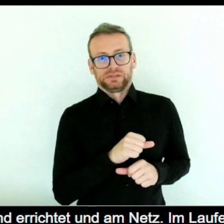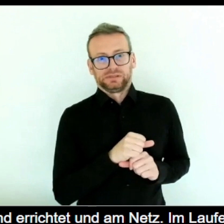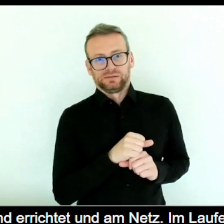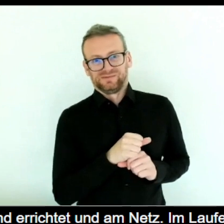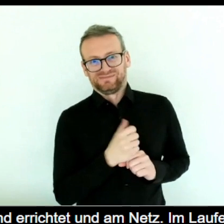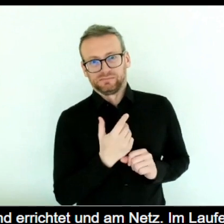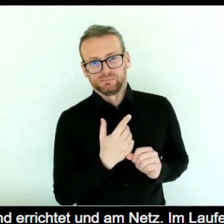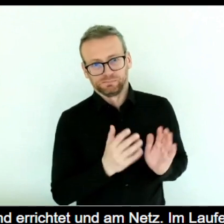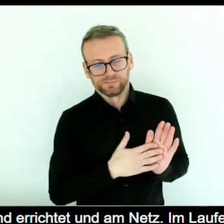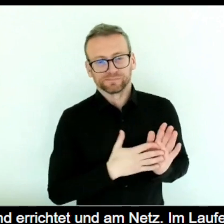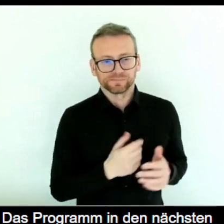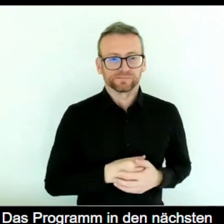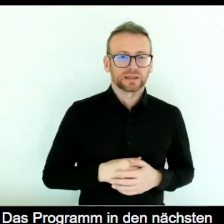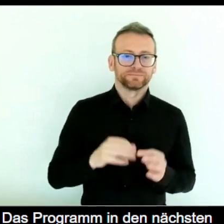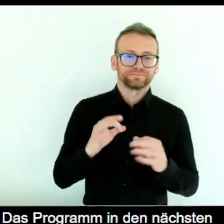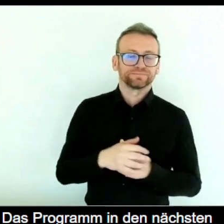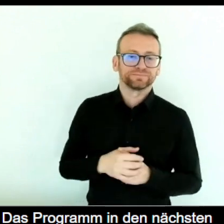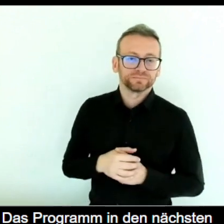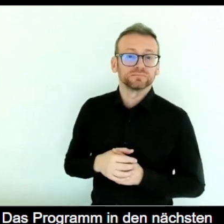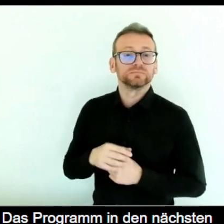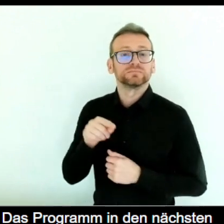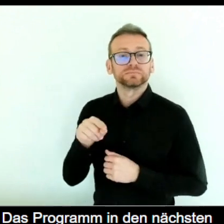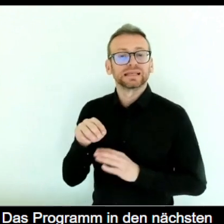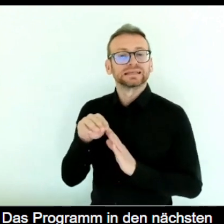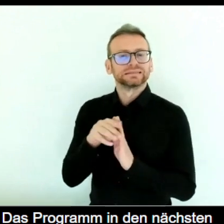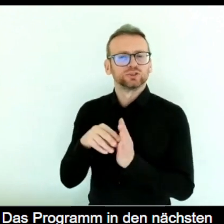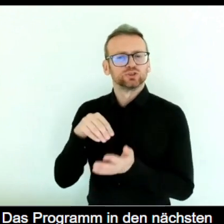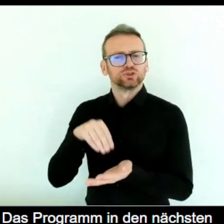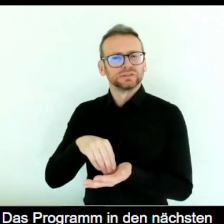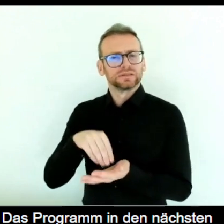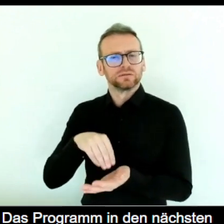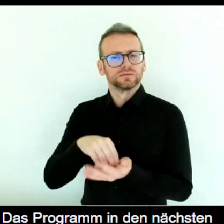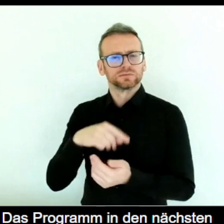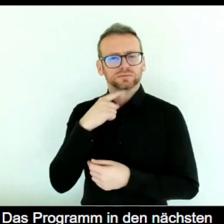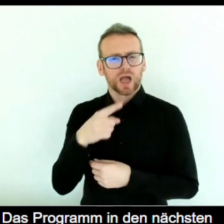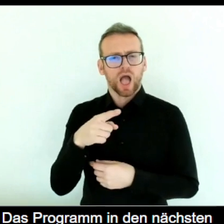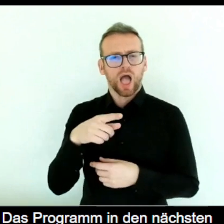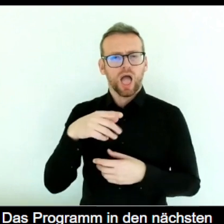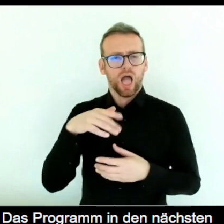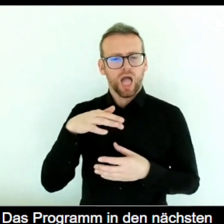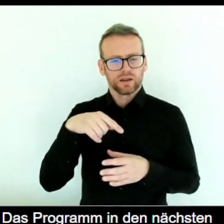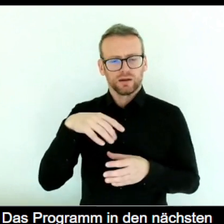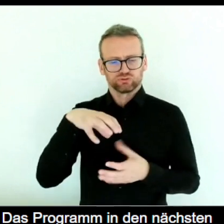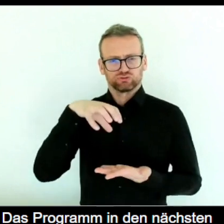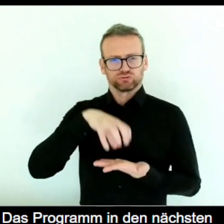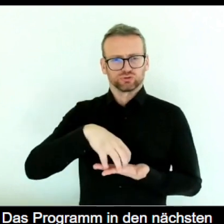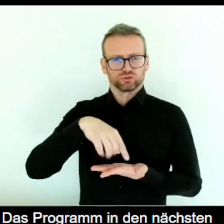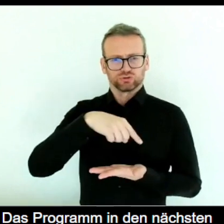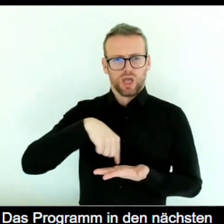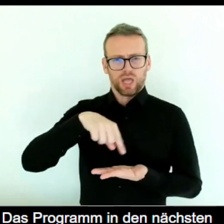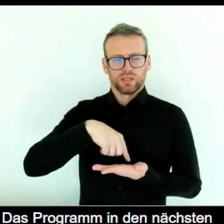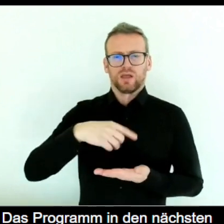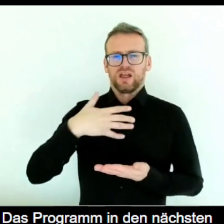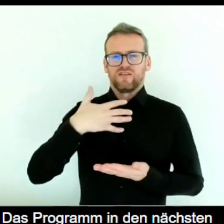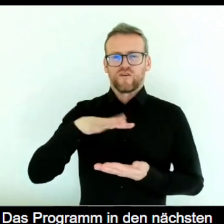wo eine Baugenehmigung erteilt wird, kann natürlich der Nachbar, sonst nicht jemand, aber der direkte Nachbar könnte natürlich dann da als